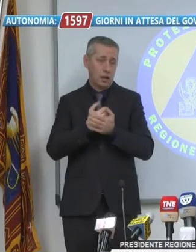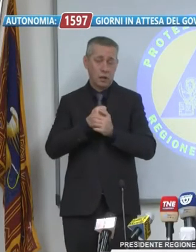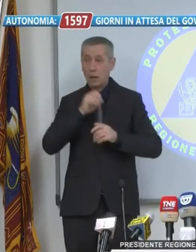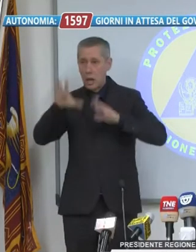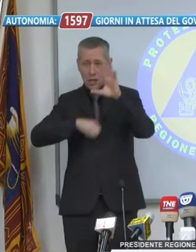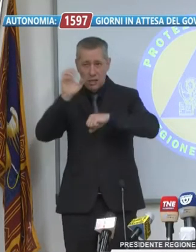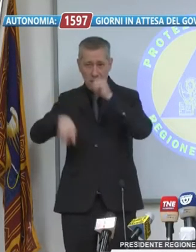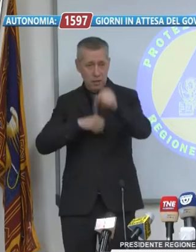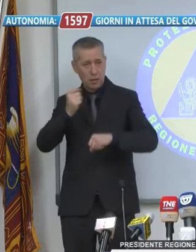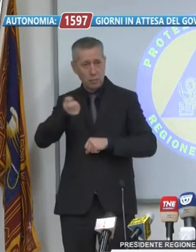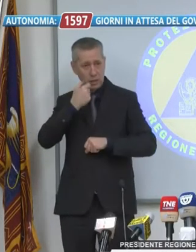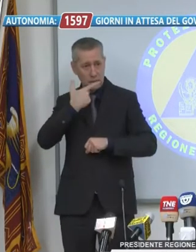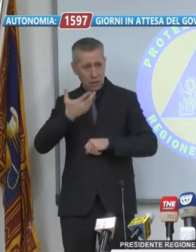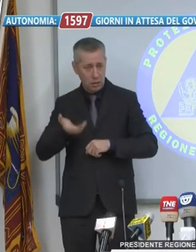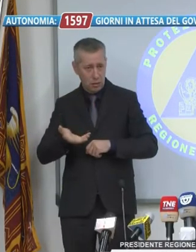500.000,